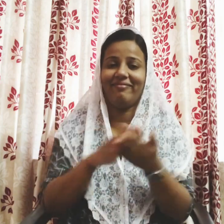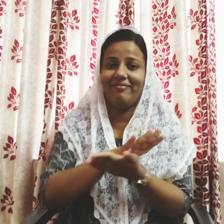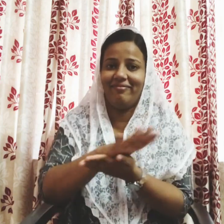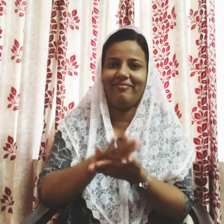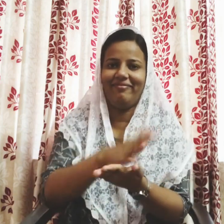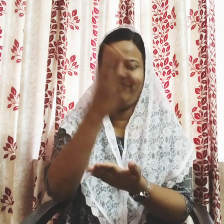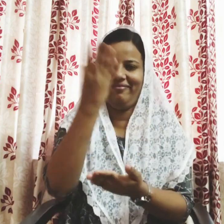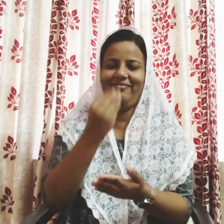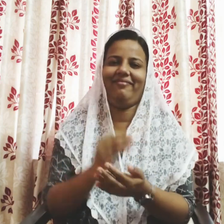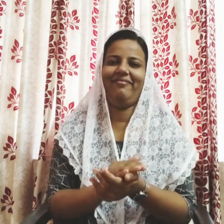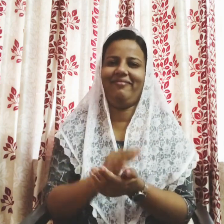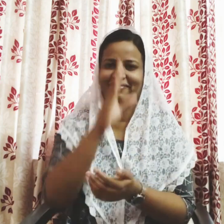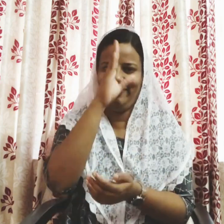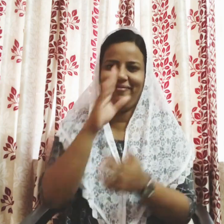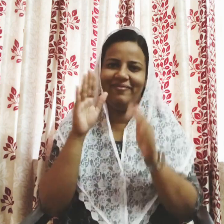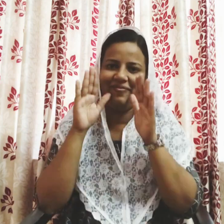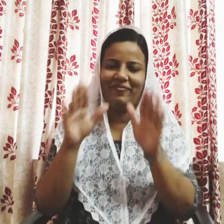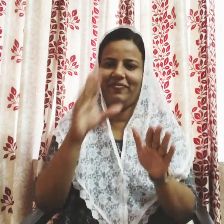വി ആർ ഷൈനിങ് ബൈ ദ പവർ ഓഫ് ഹോളി സ്പിരിറ്റ്.